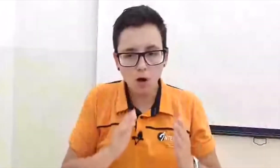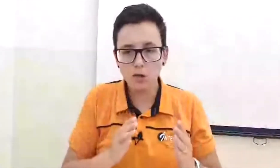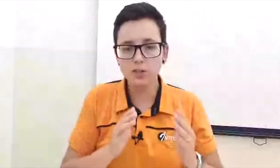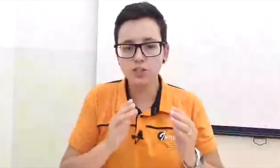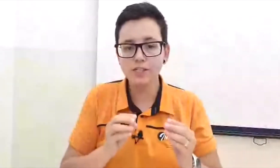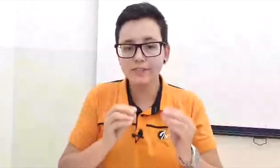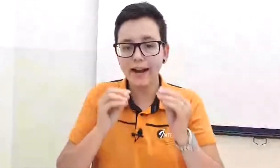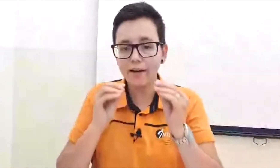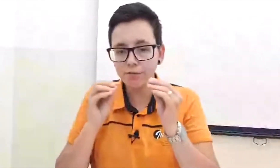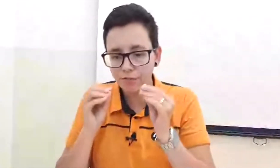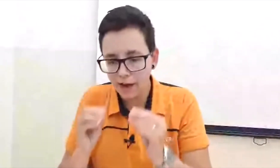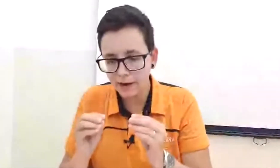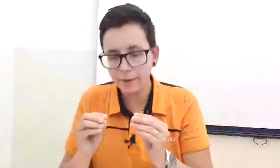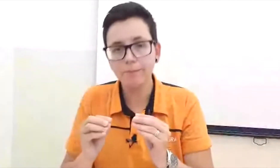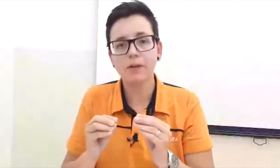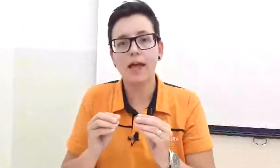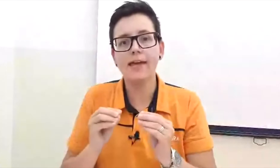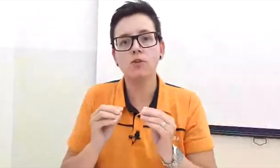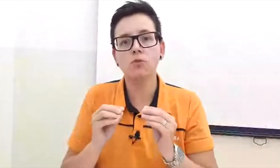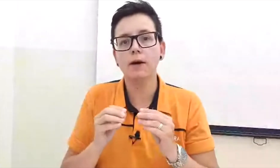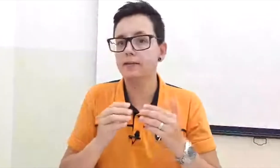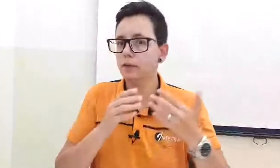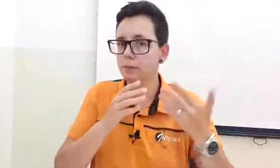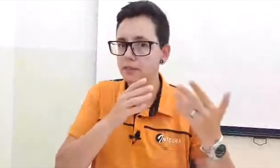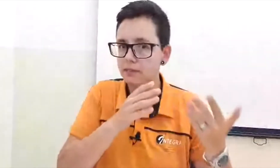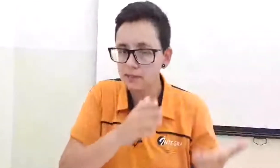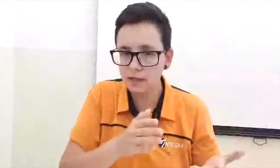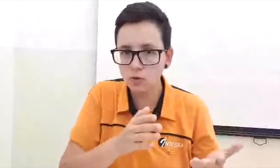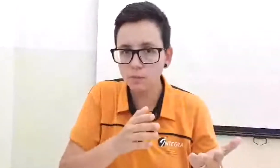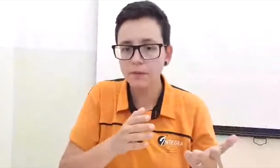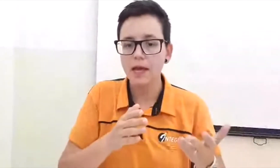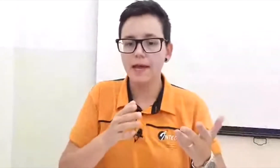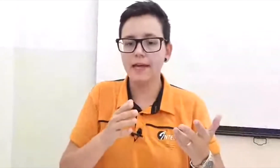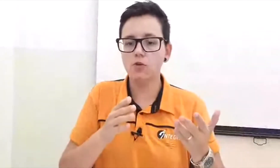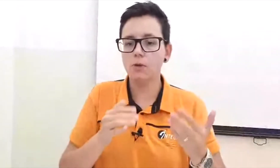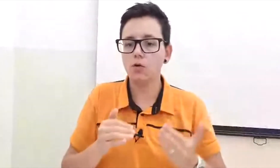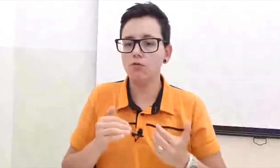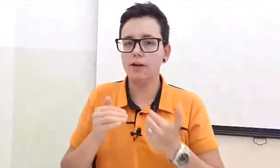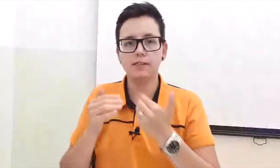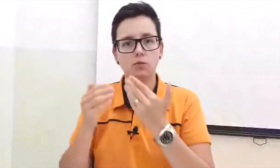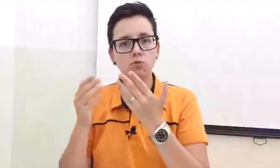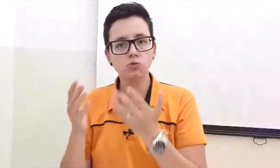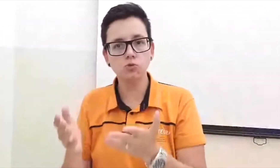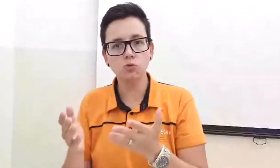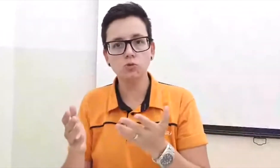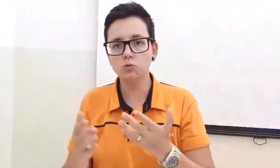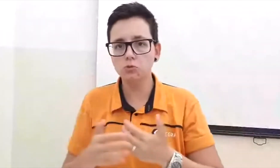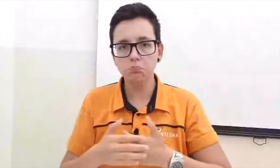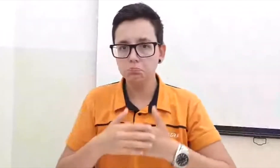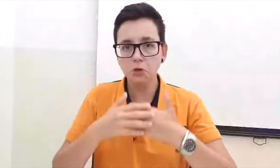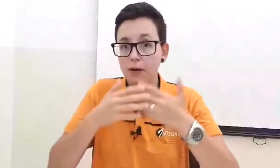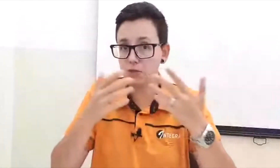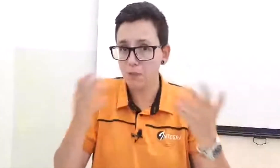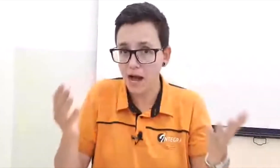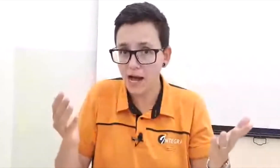pode te travar em uma interpretação, em uma conversa com surdo, em um